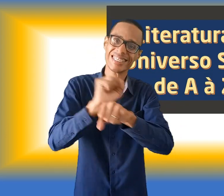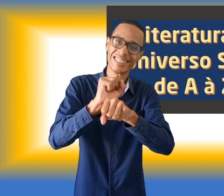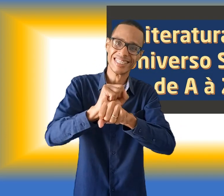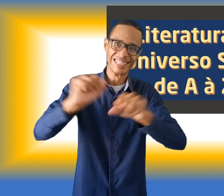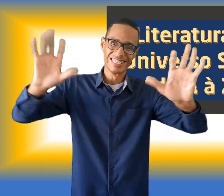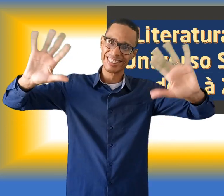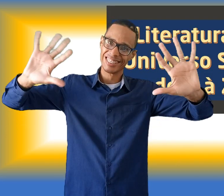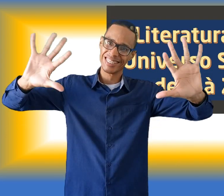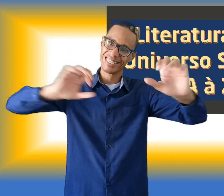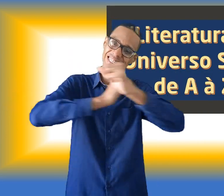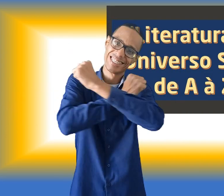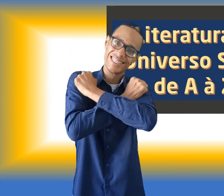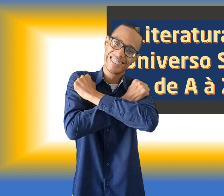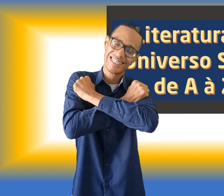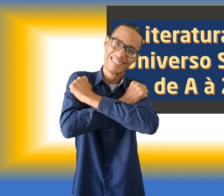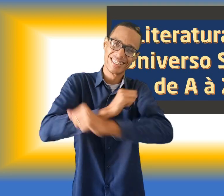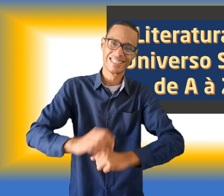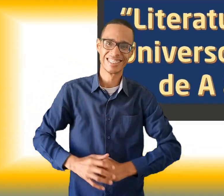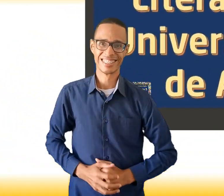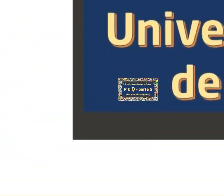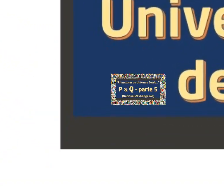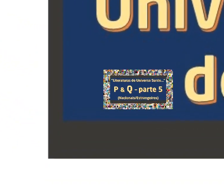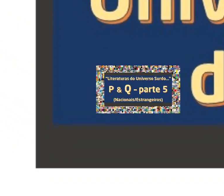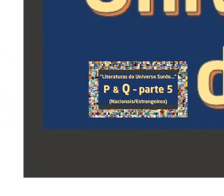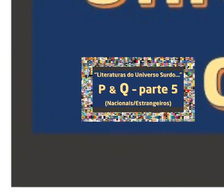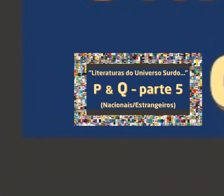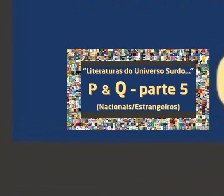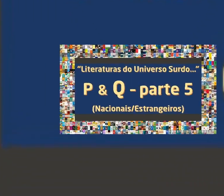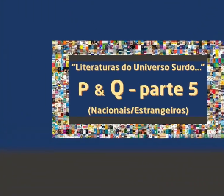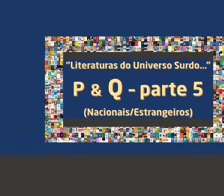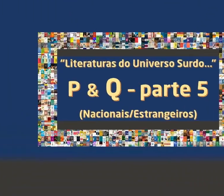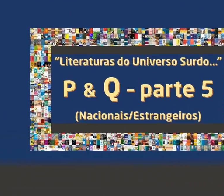você em 2022. Até lá! Grande abraço! Tchau, tchau!